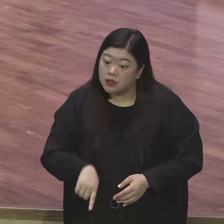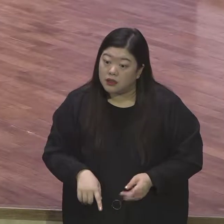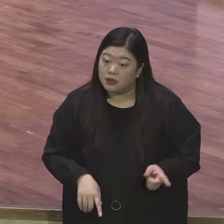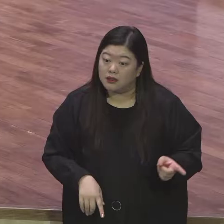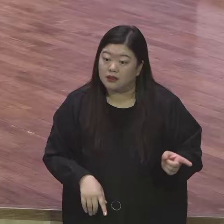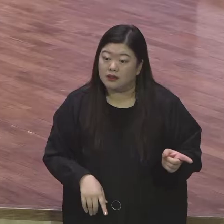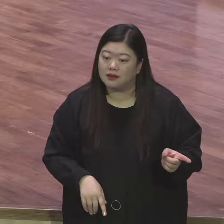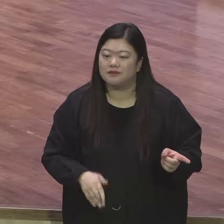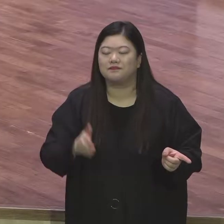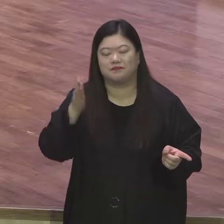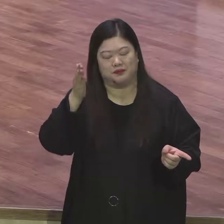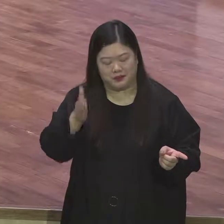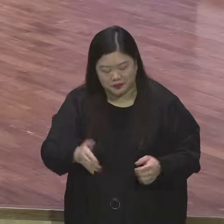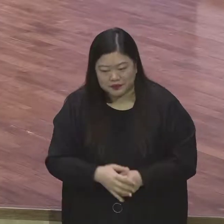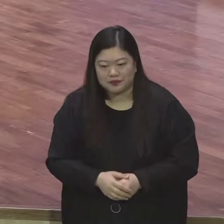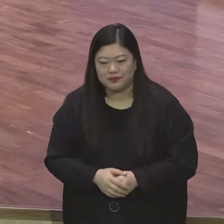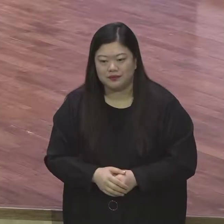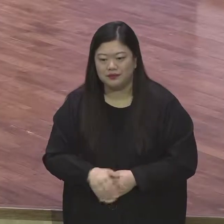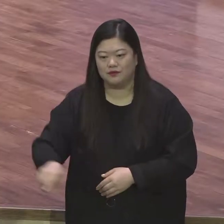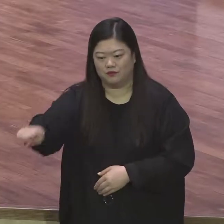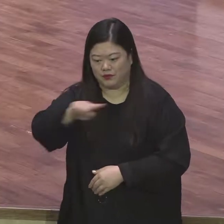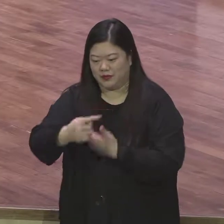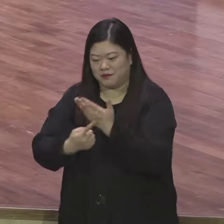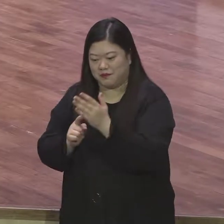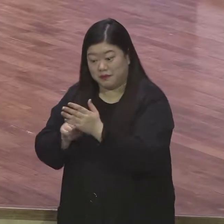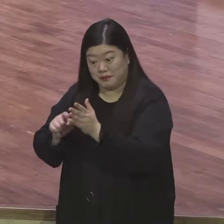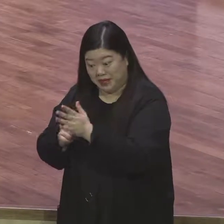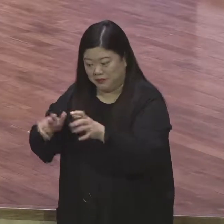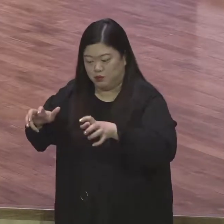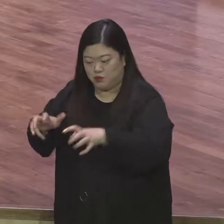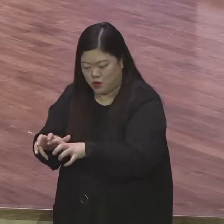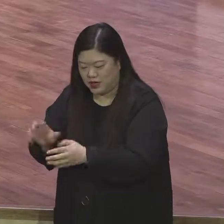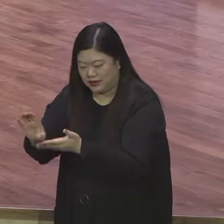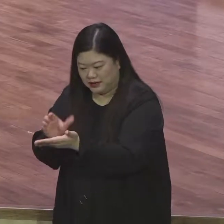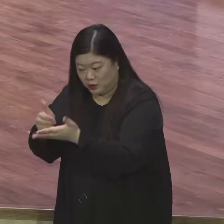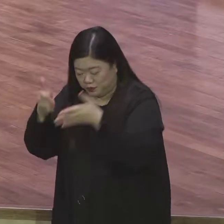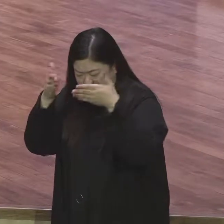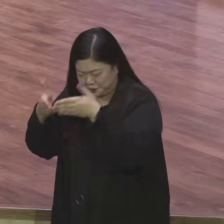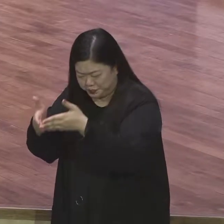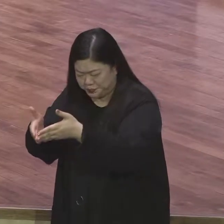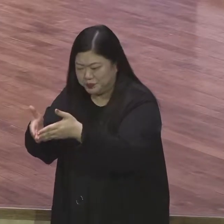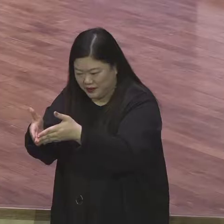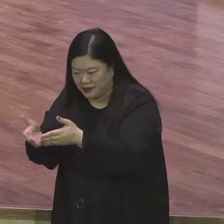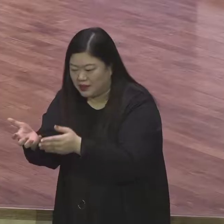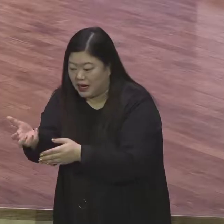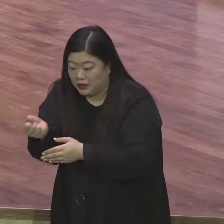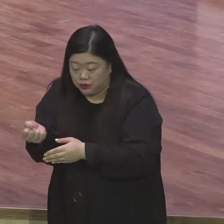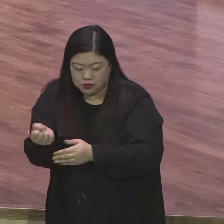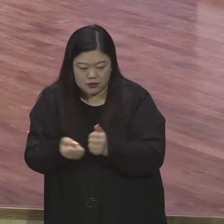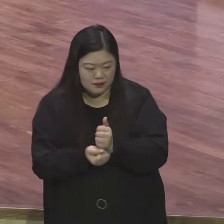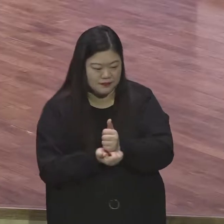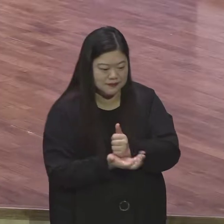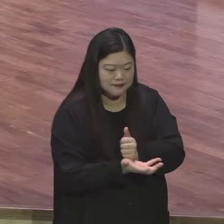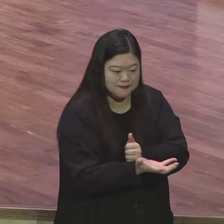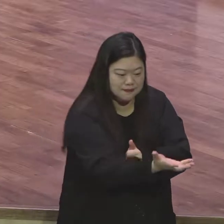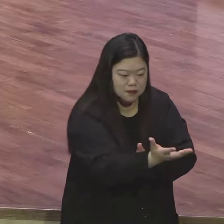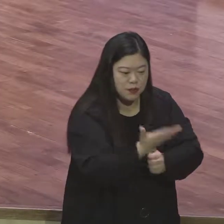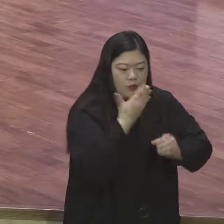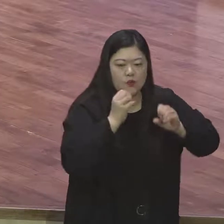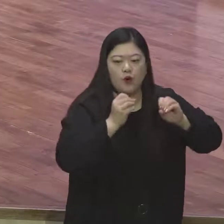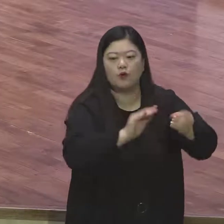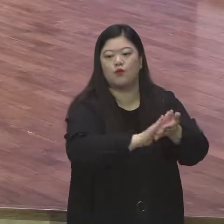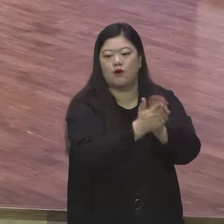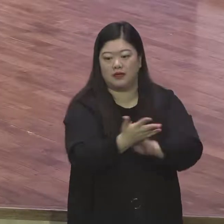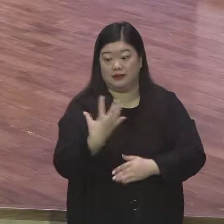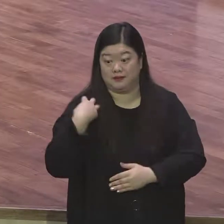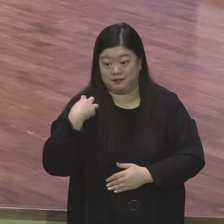하나 되었어. 말씀 중심으로. 그래서 힘차게 여러분 지역민족 세계를 향해 나갈 수 있기를